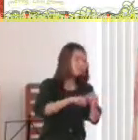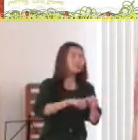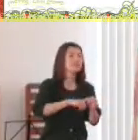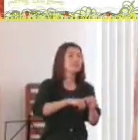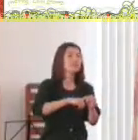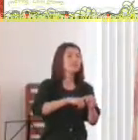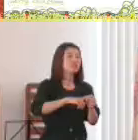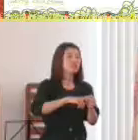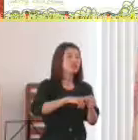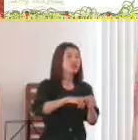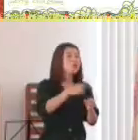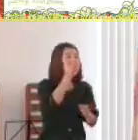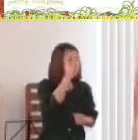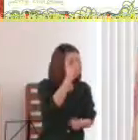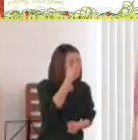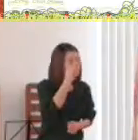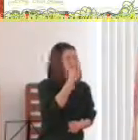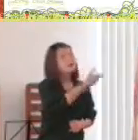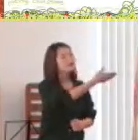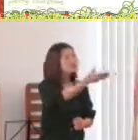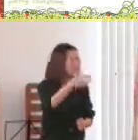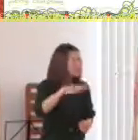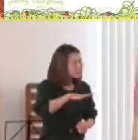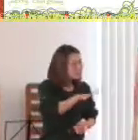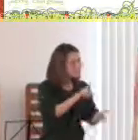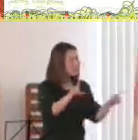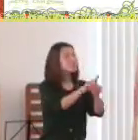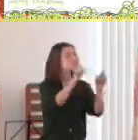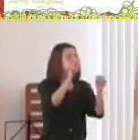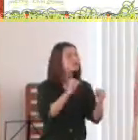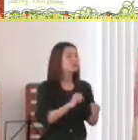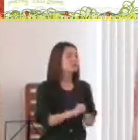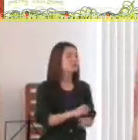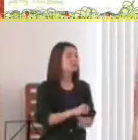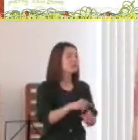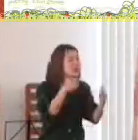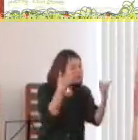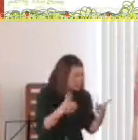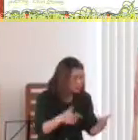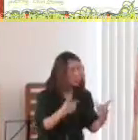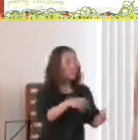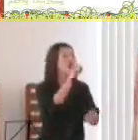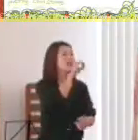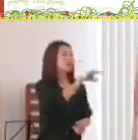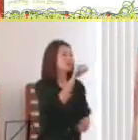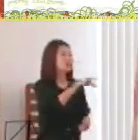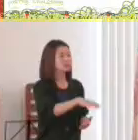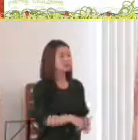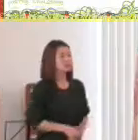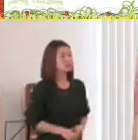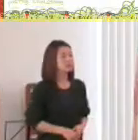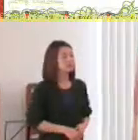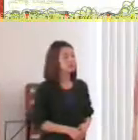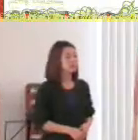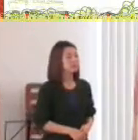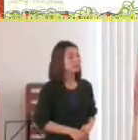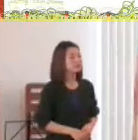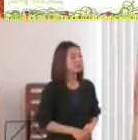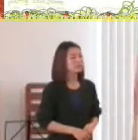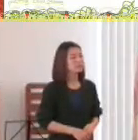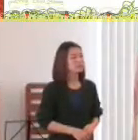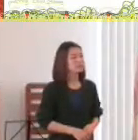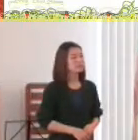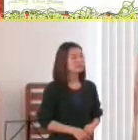の病人のように、あの目の見えない人のように、あの重い皮膚病者のように、あ